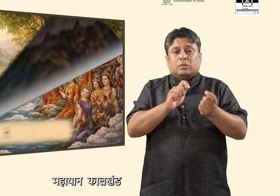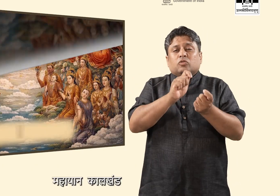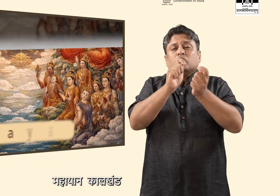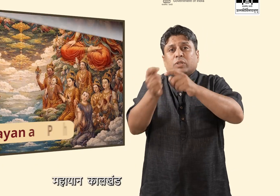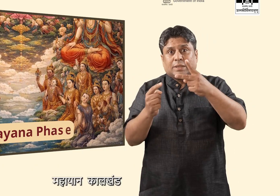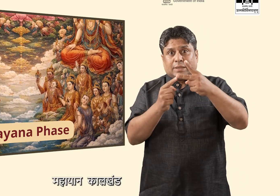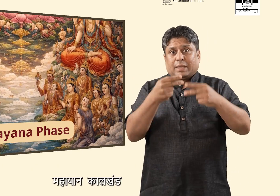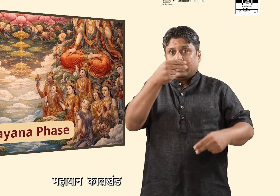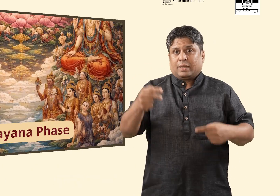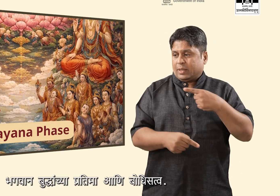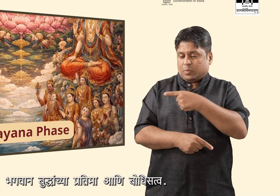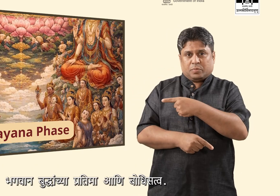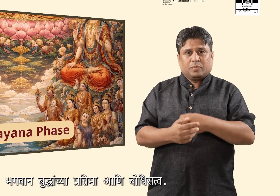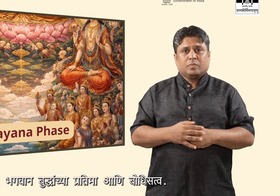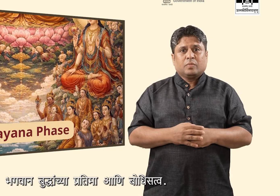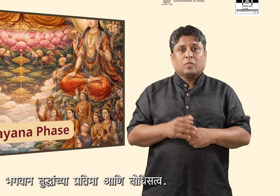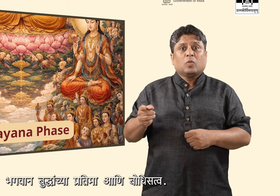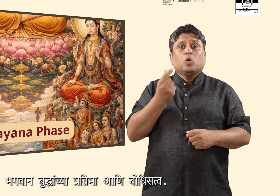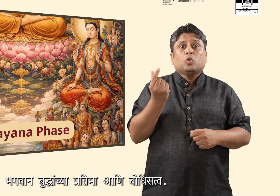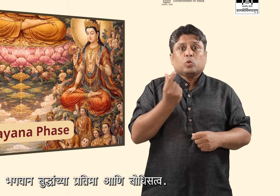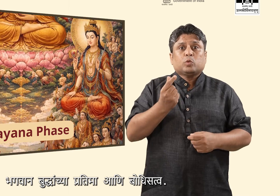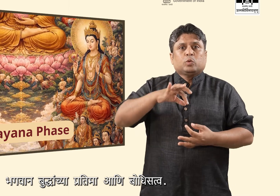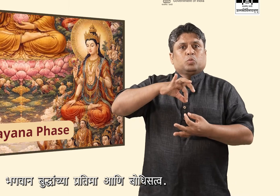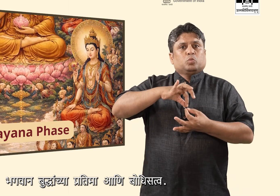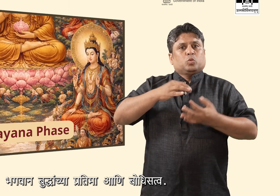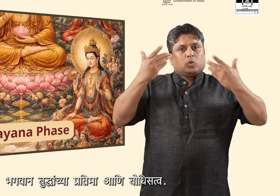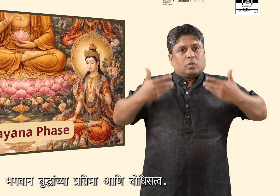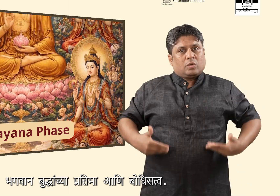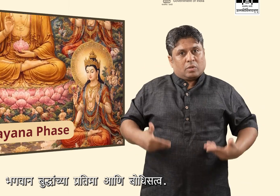महायान कालखंड, भगवान बुद्धांच्या प्रतिमा आणि बोधिसत्व.